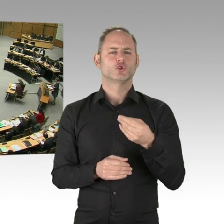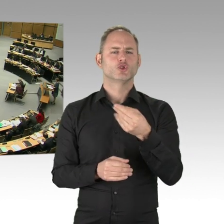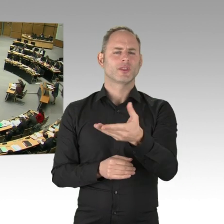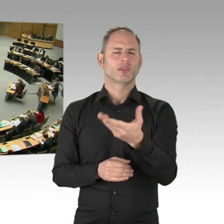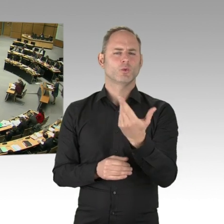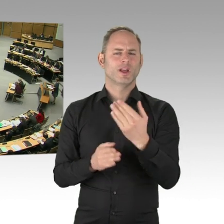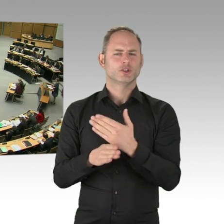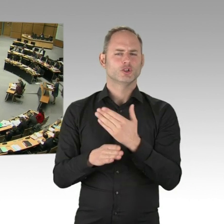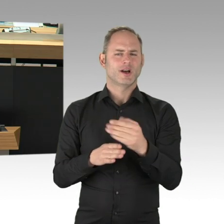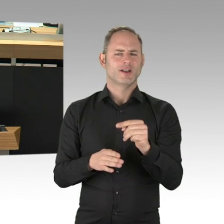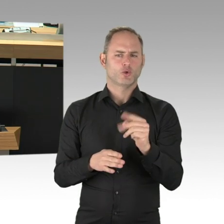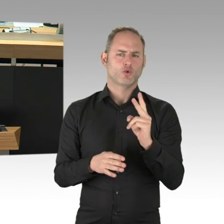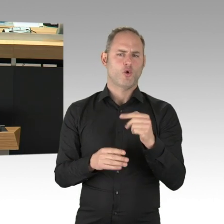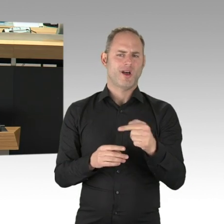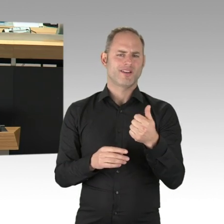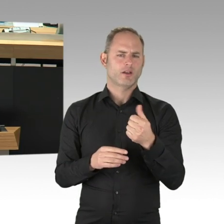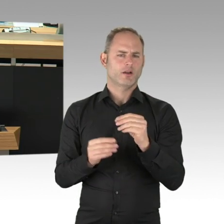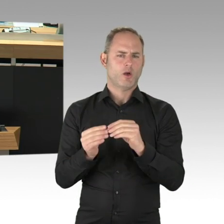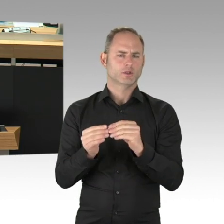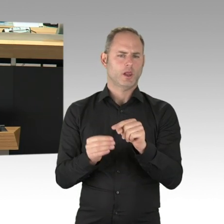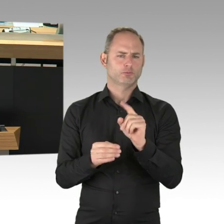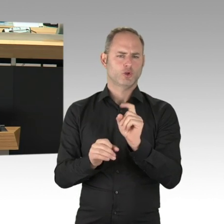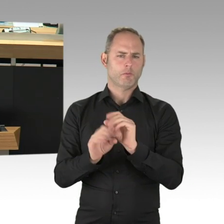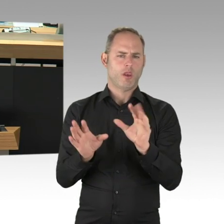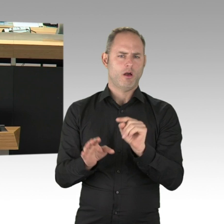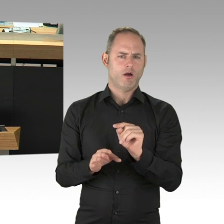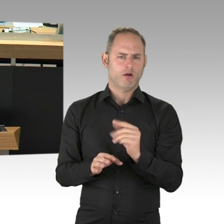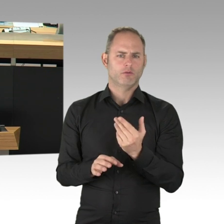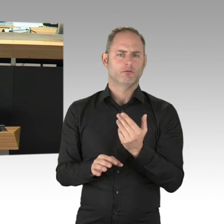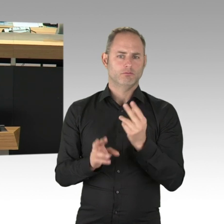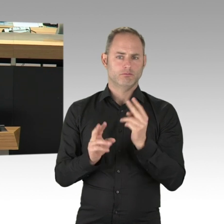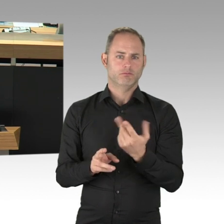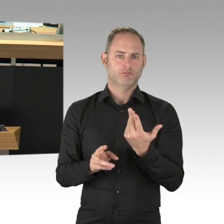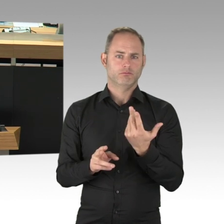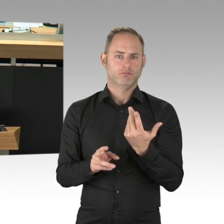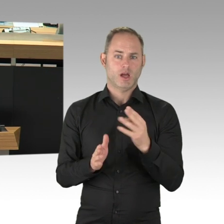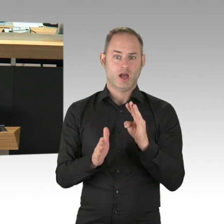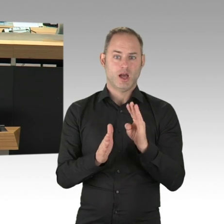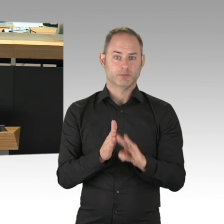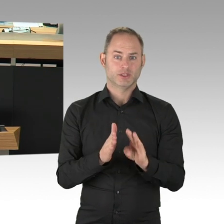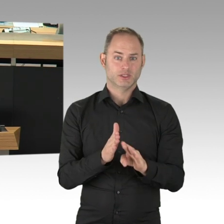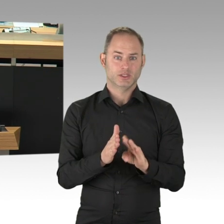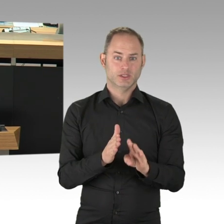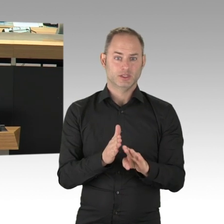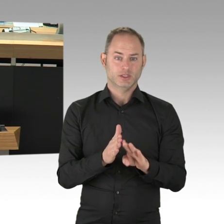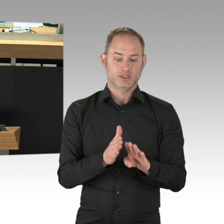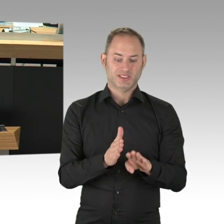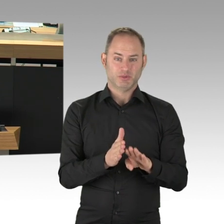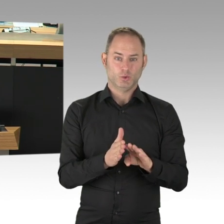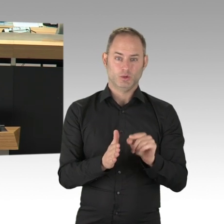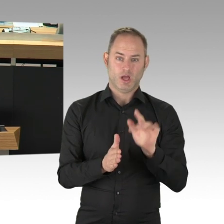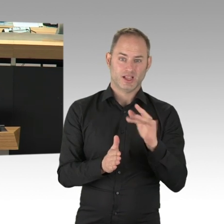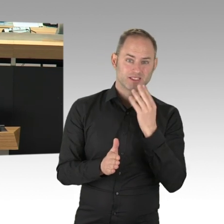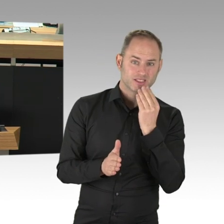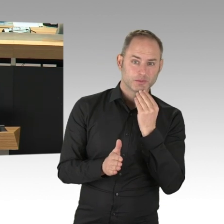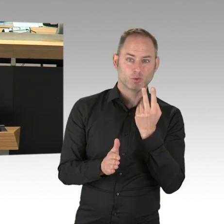Es bleibt die Frage, warum ist dies in den anderen Senatsverwaltungen nicht möglich oder aber nicht gewollt? Und warum findet sich in dem Papier nirgends